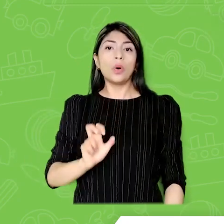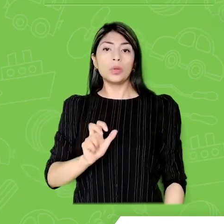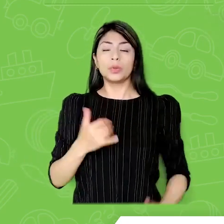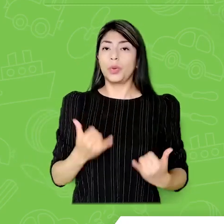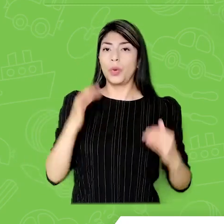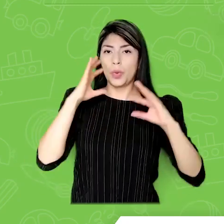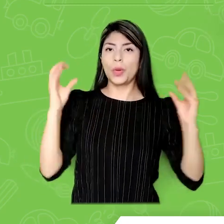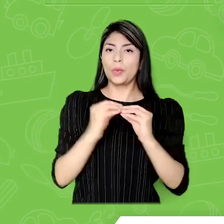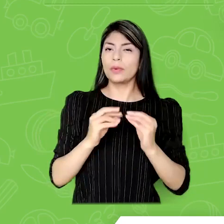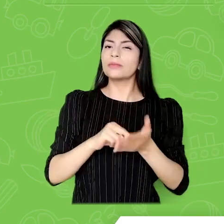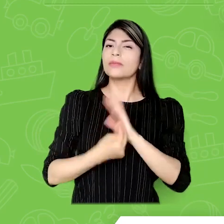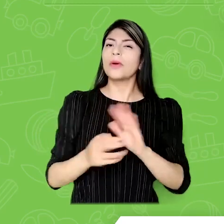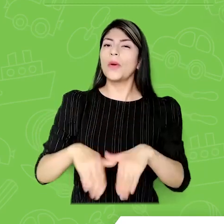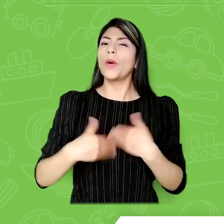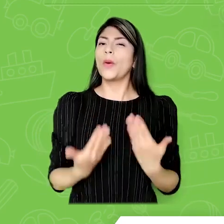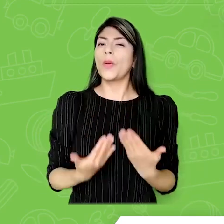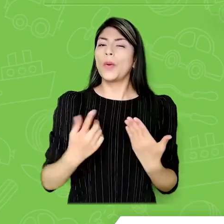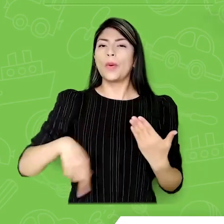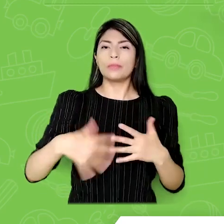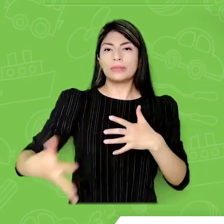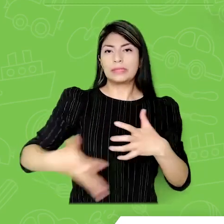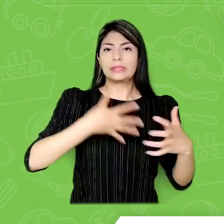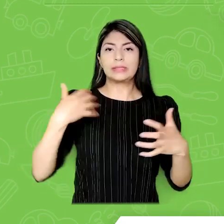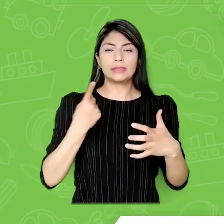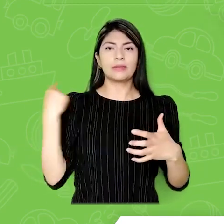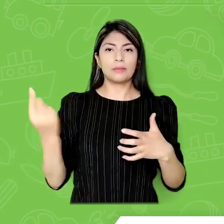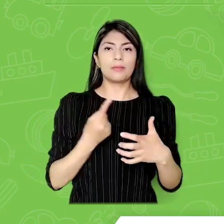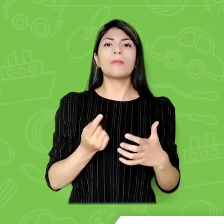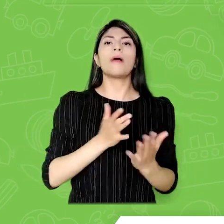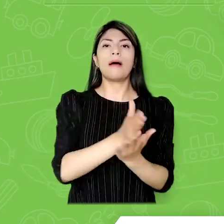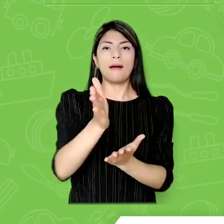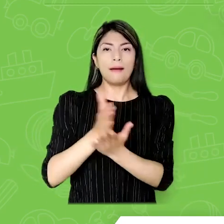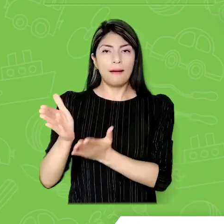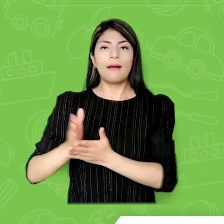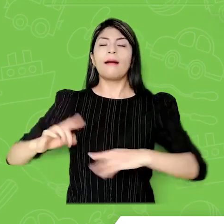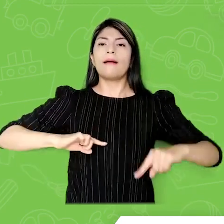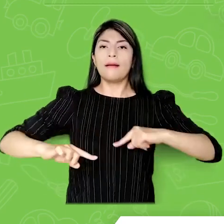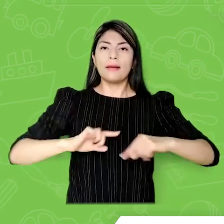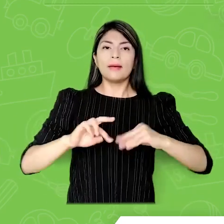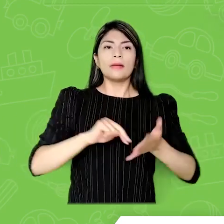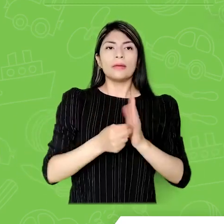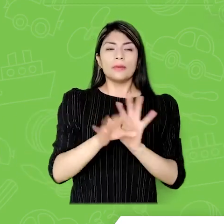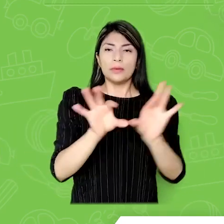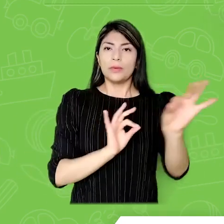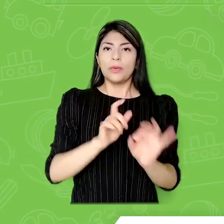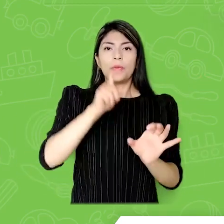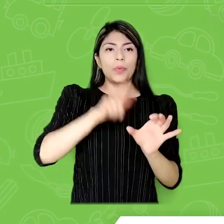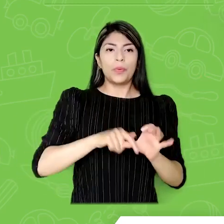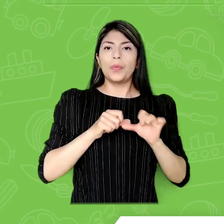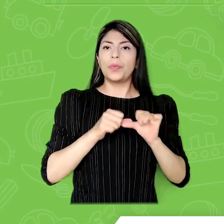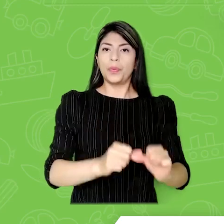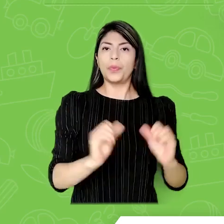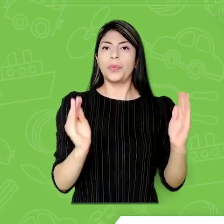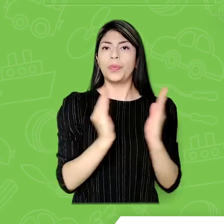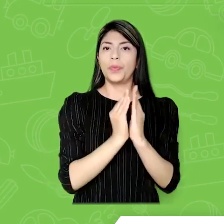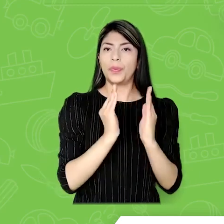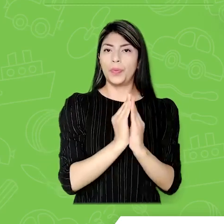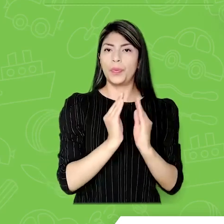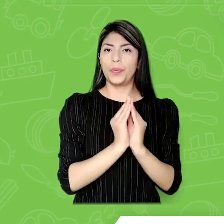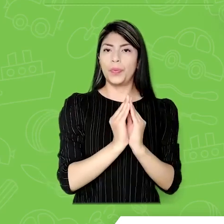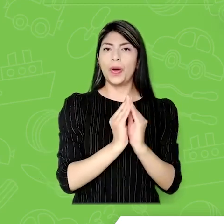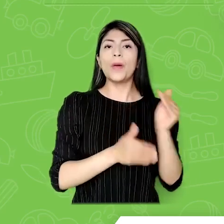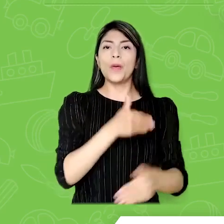de Carrera Administrativa de la Planta de Personal del ICBF, que se identificará como Proceso de Selección